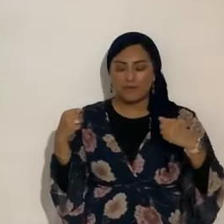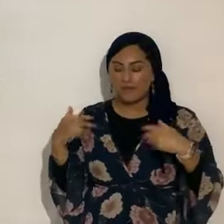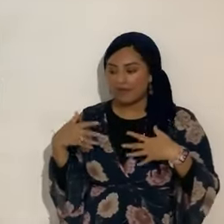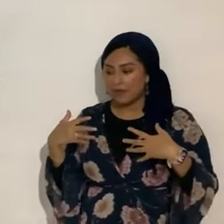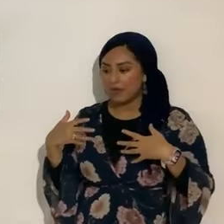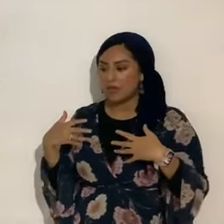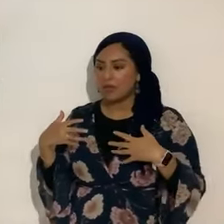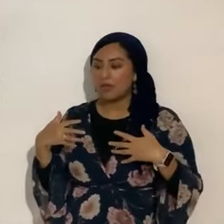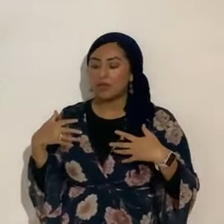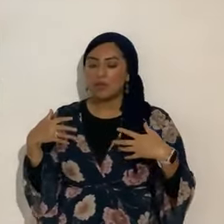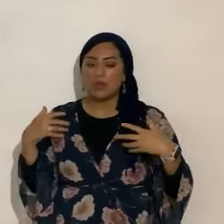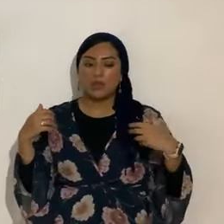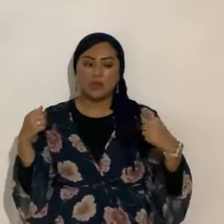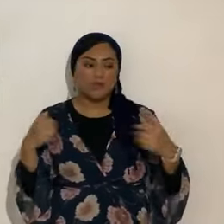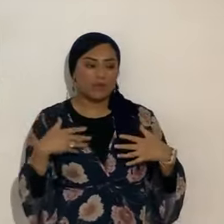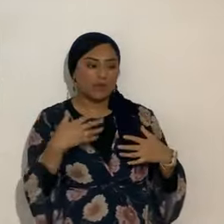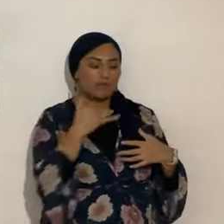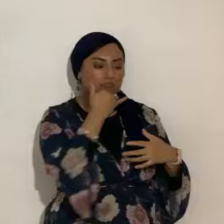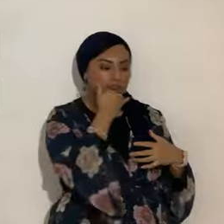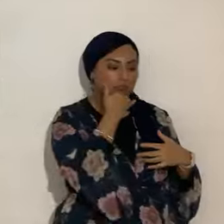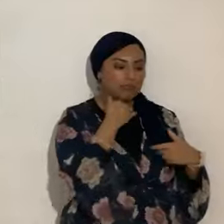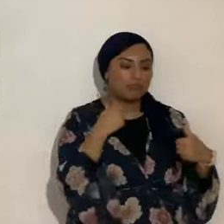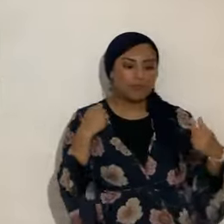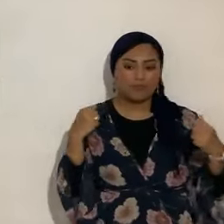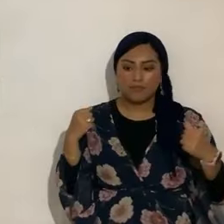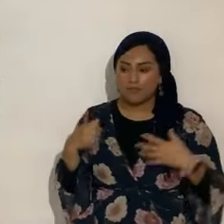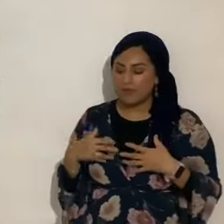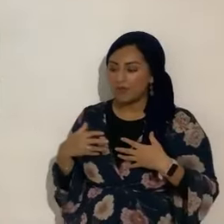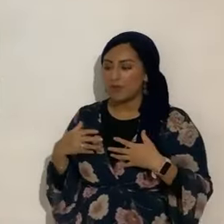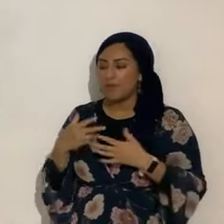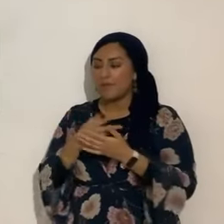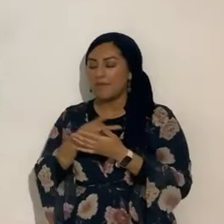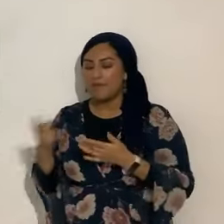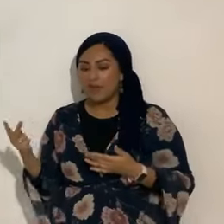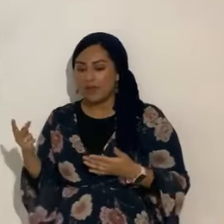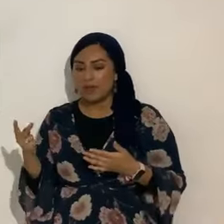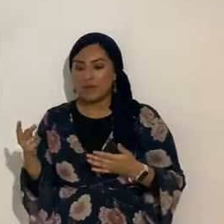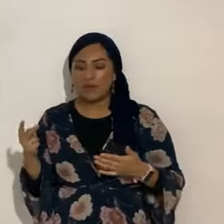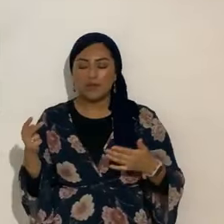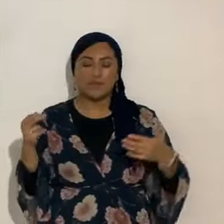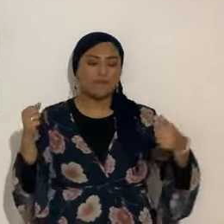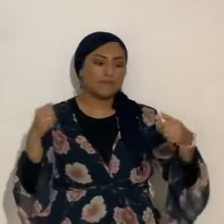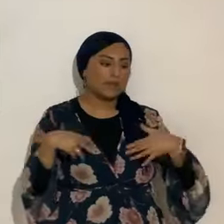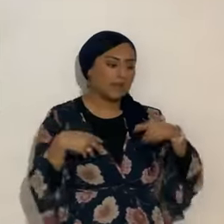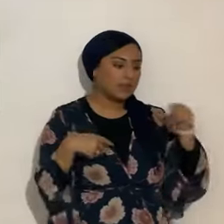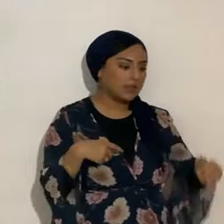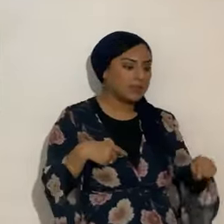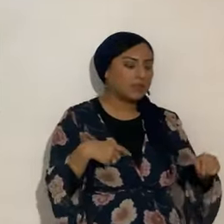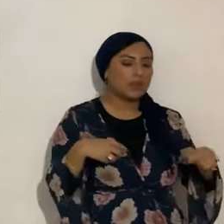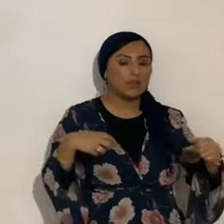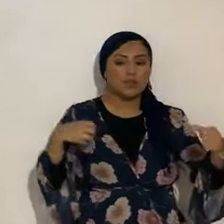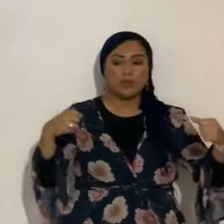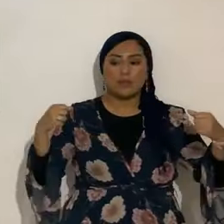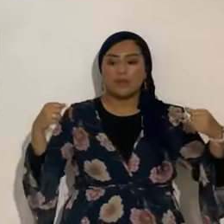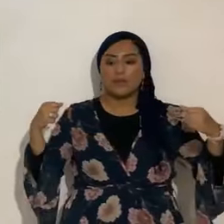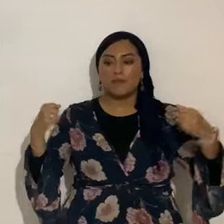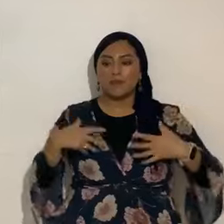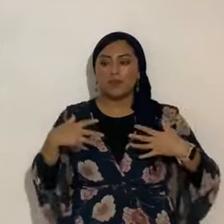secuestrado, miedo a quedar mal, miedo a hacer el ridículo, que es lo mismo, miedo a eso, miedo a